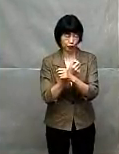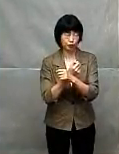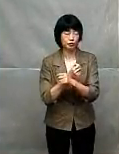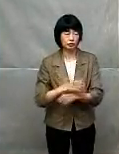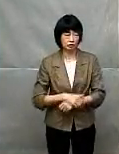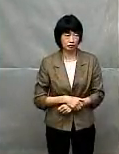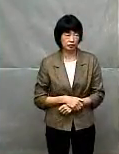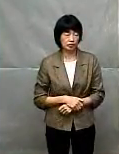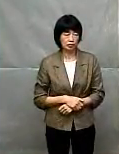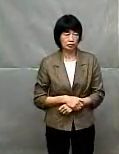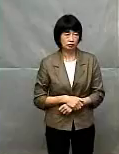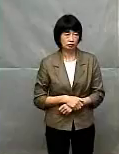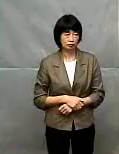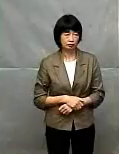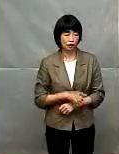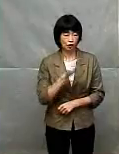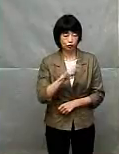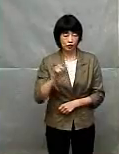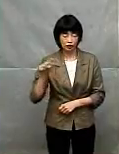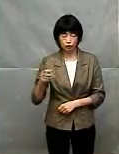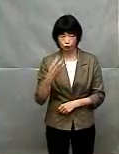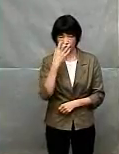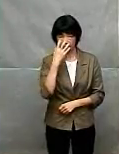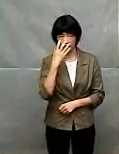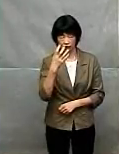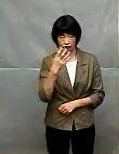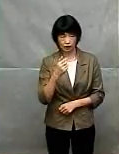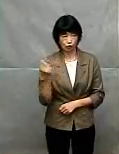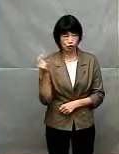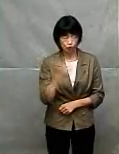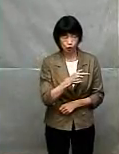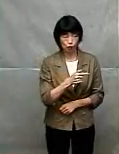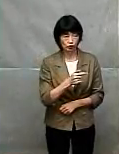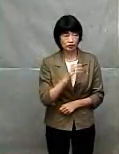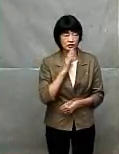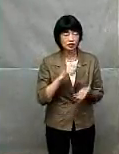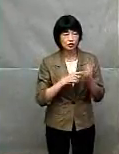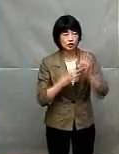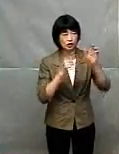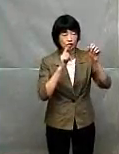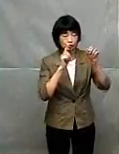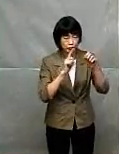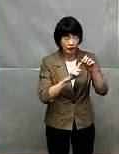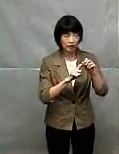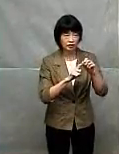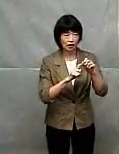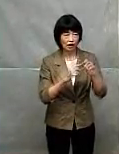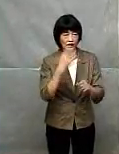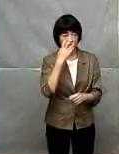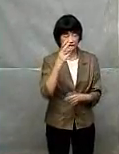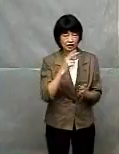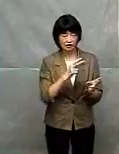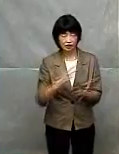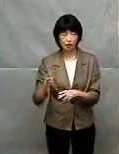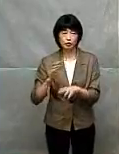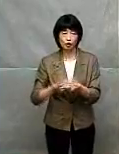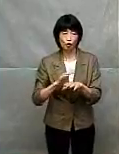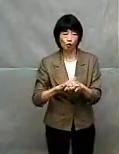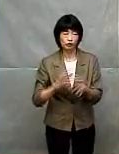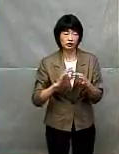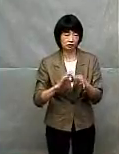。両新幹線の早期実現に向けた新幹線整備手法につきま